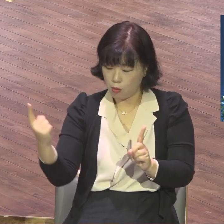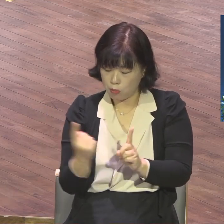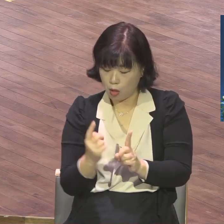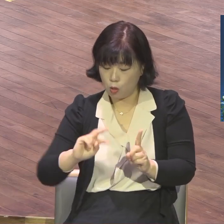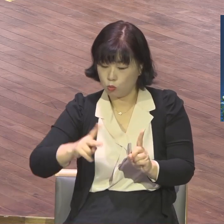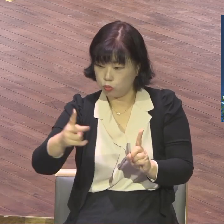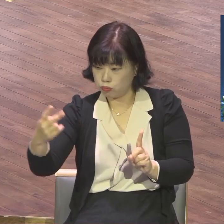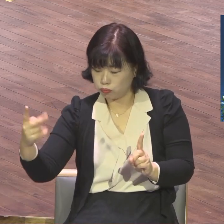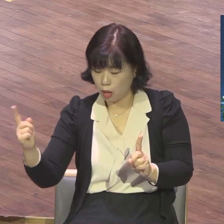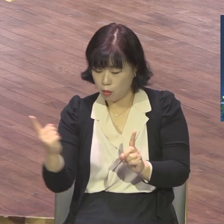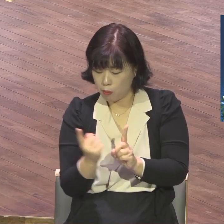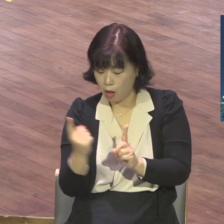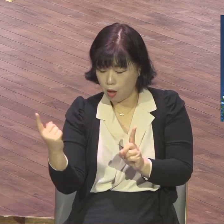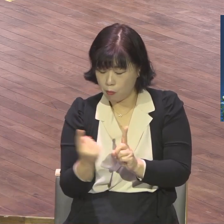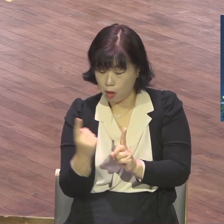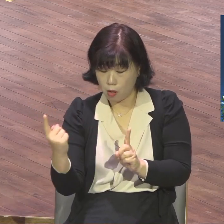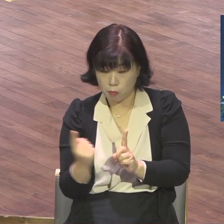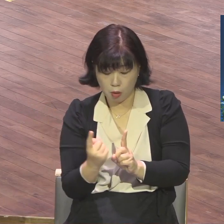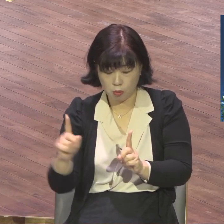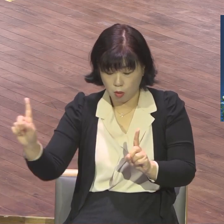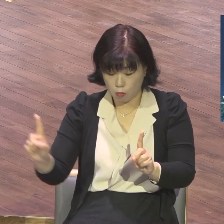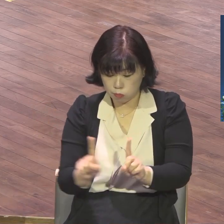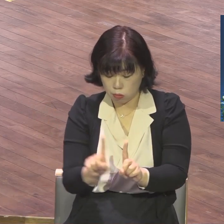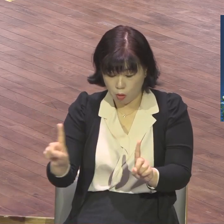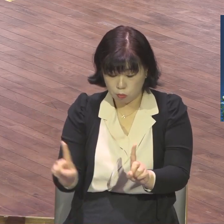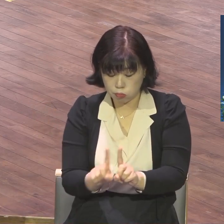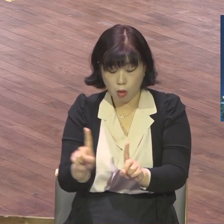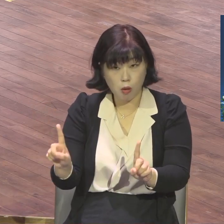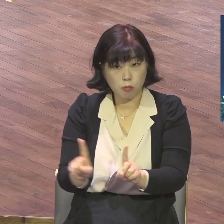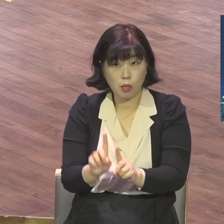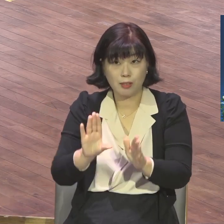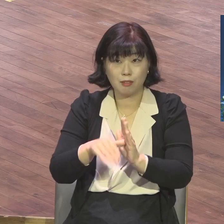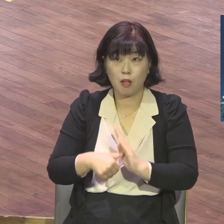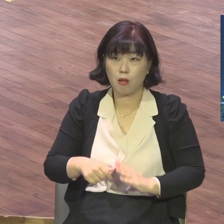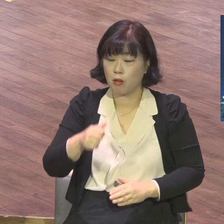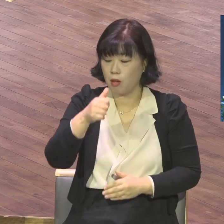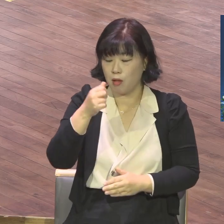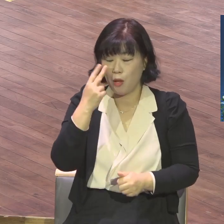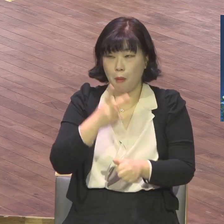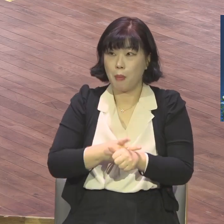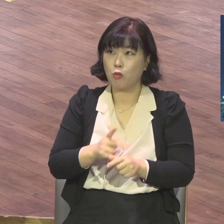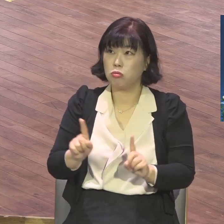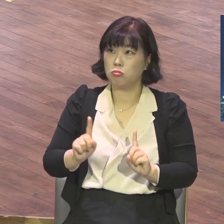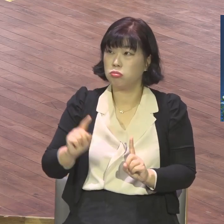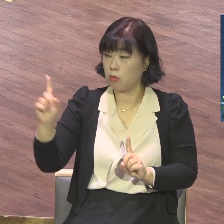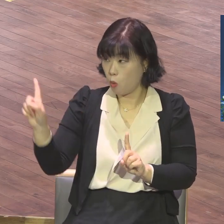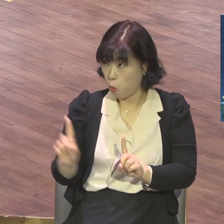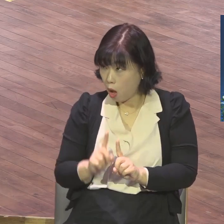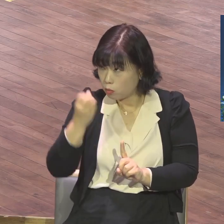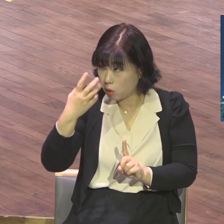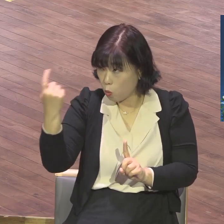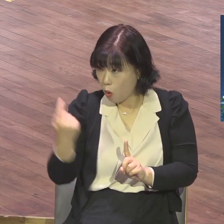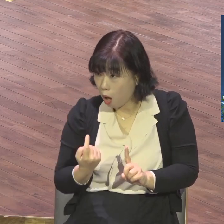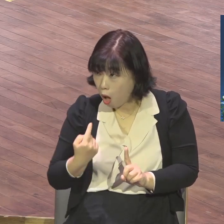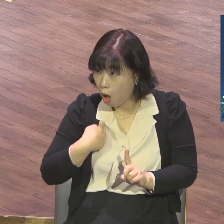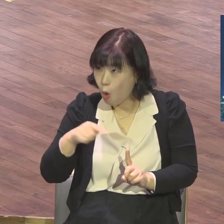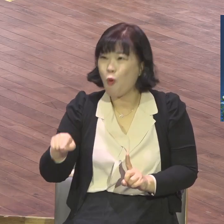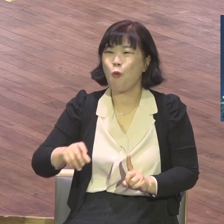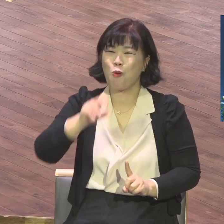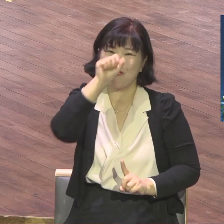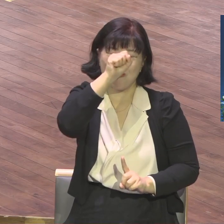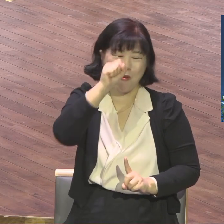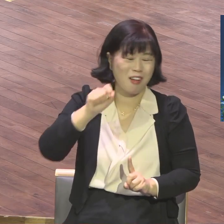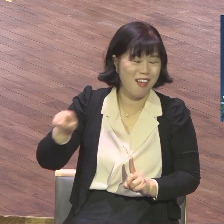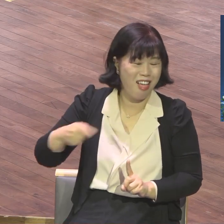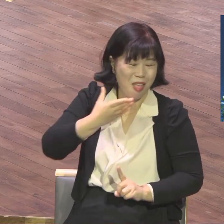지금 제수로 왔는데 뭘 말했겠어요. 무슨 말입니까? 이것들 전부 다 바울의 밥이야 그냥. 교대 오는 대로